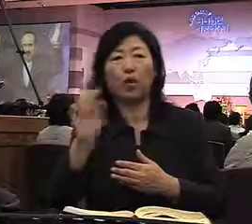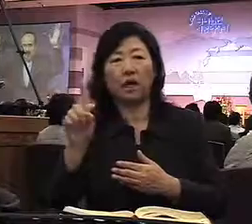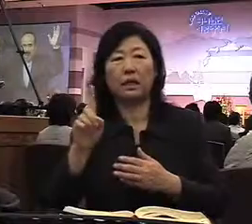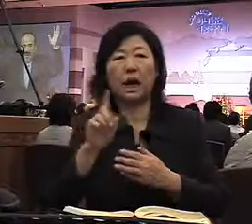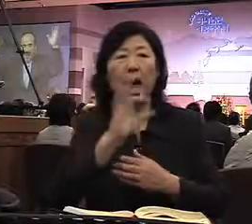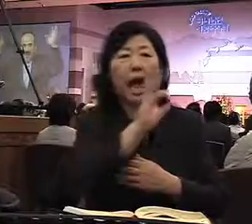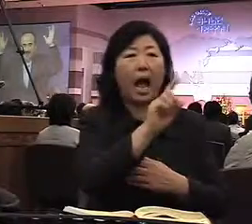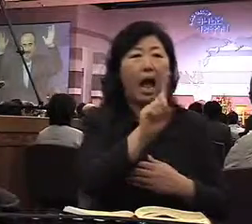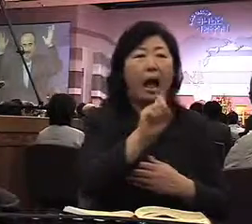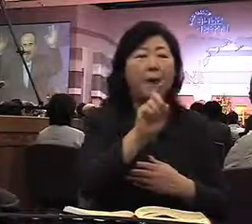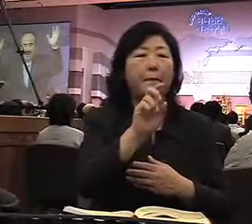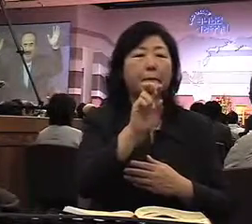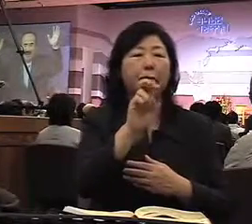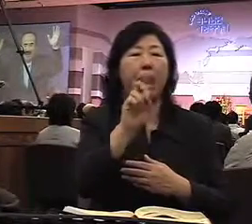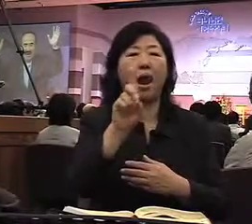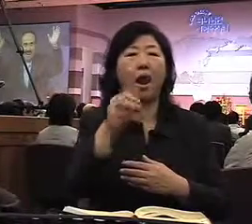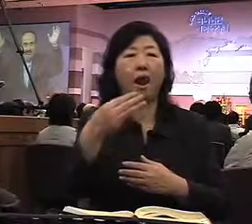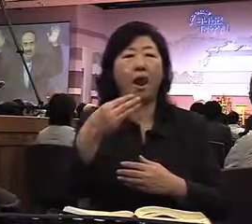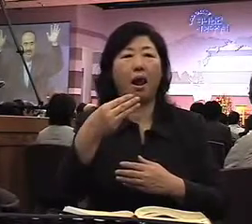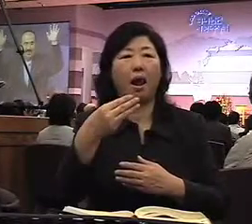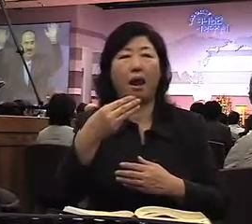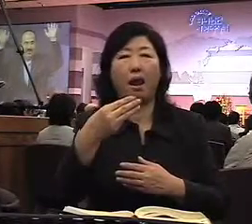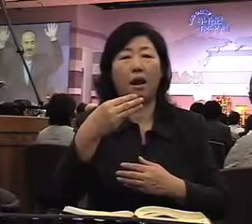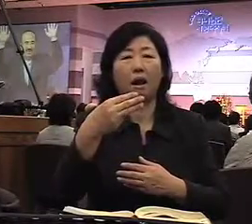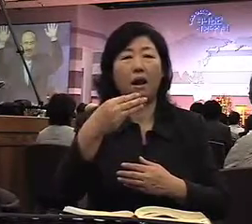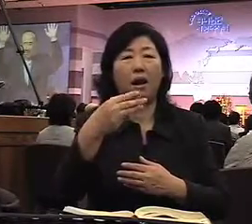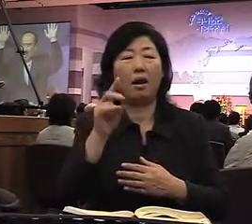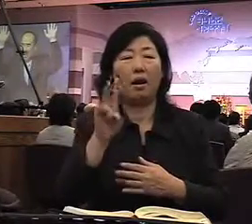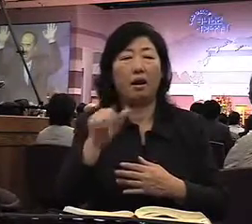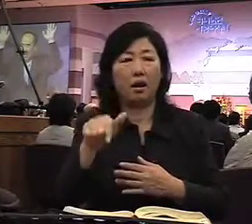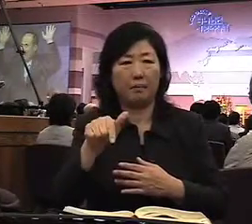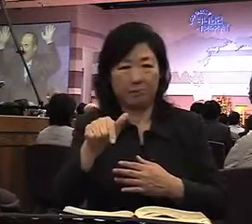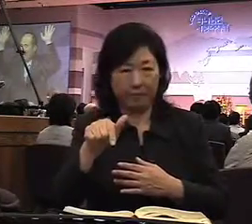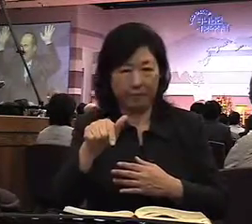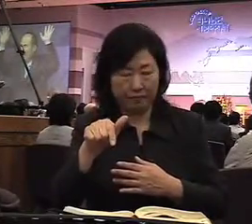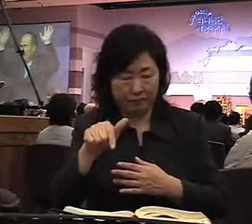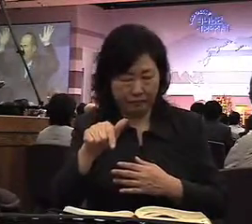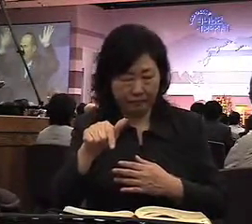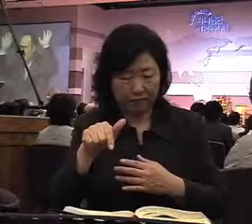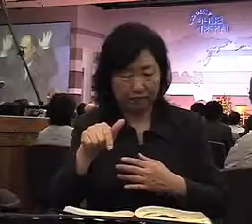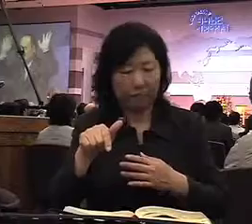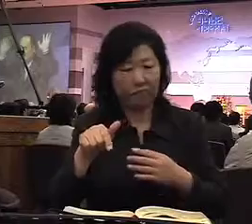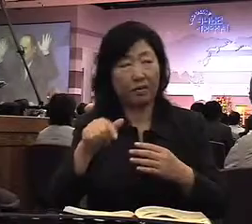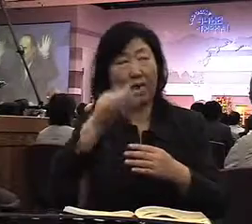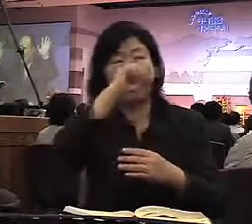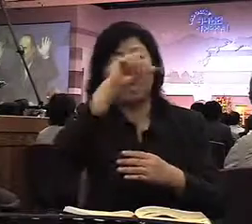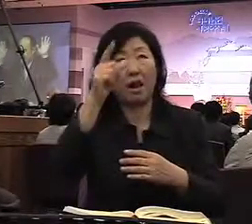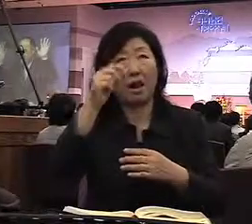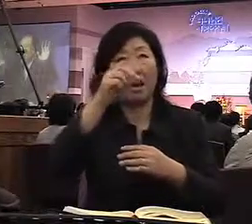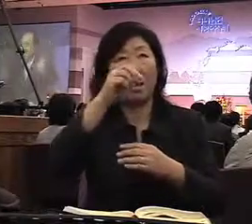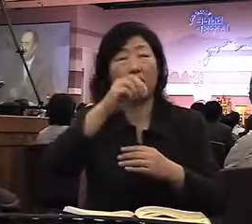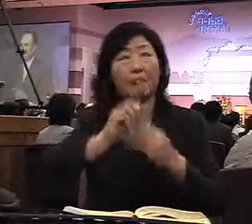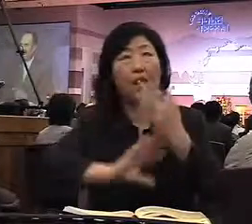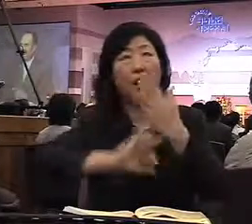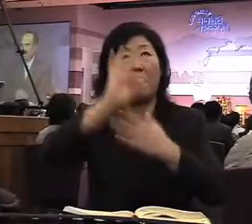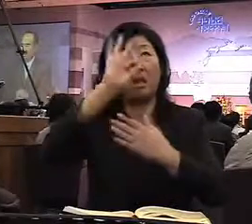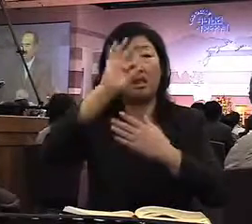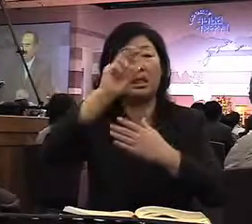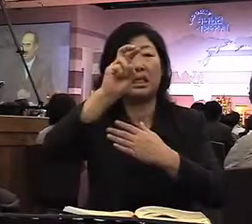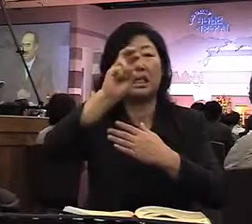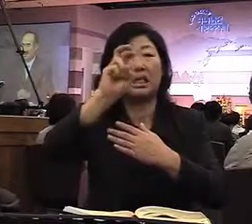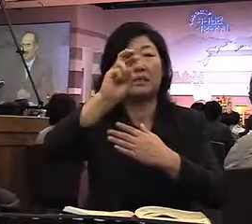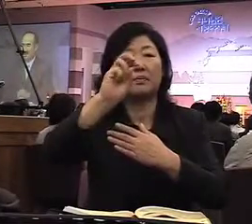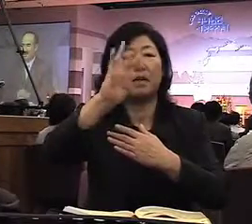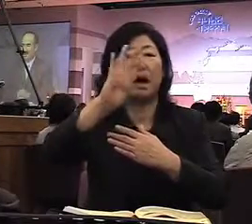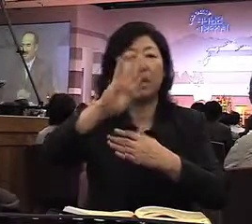들고 기도할 때 하나님은 태양을 아일론 골짜기 위에 달과 해를 24시간 멈추게 했어요.